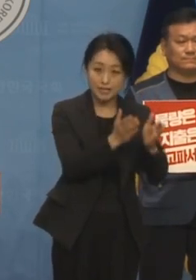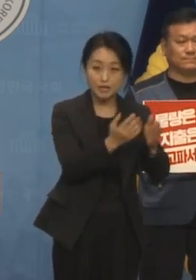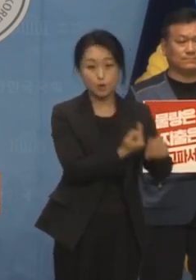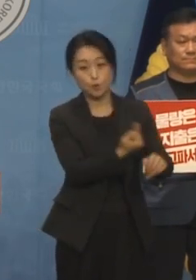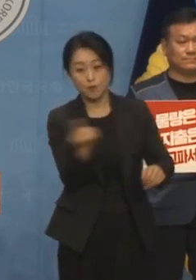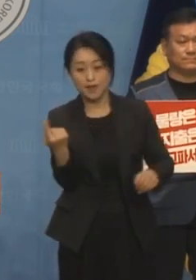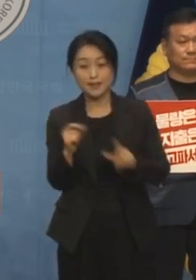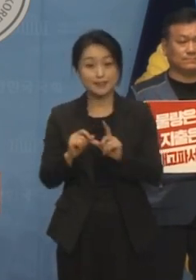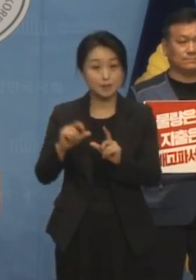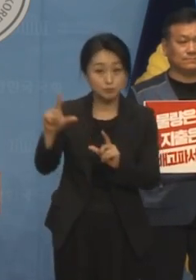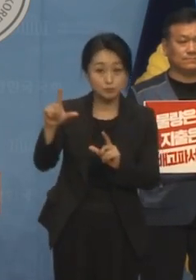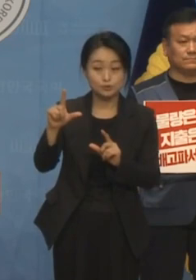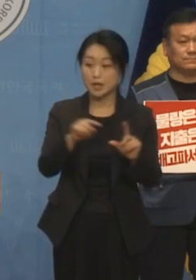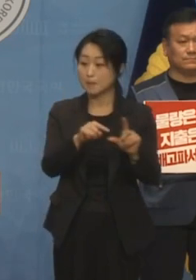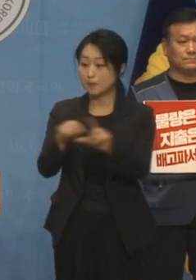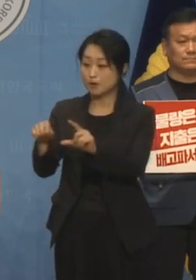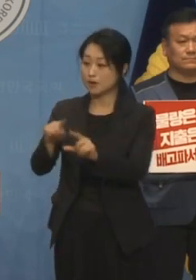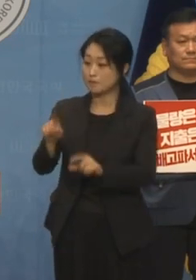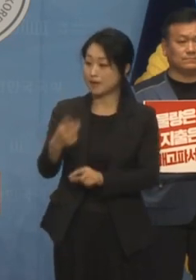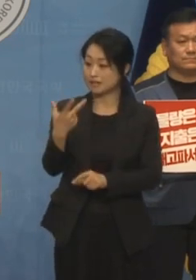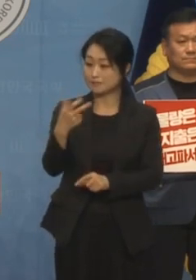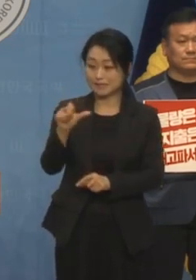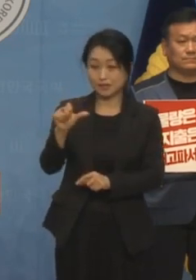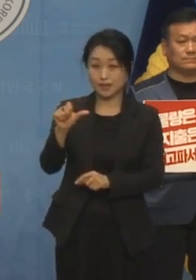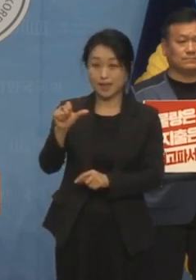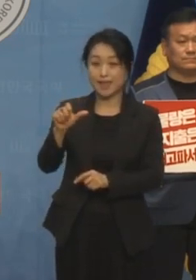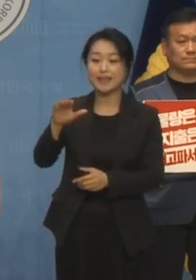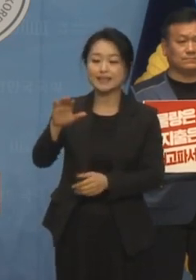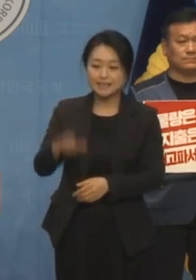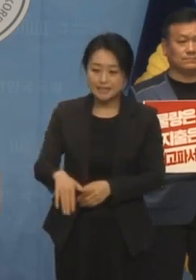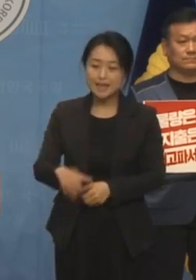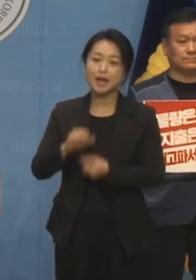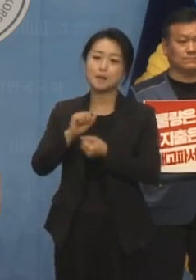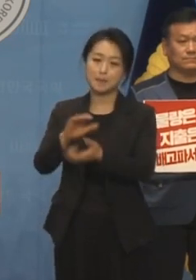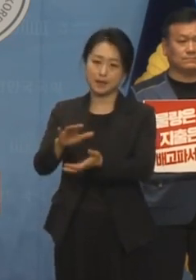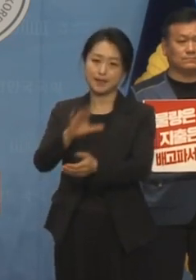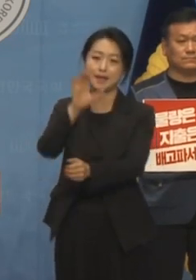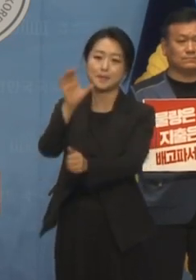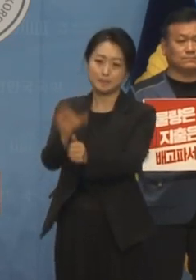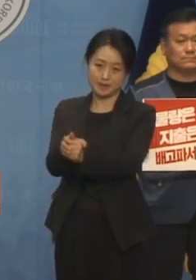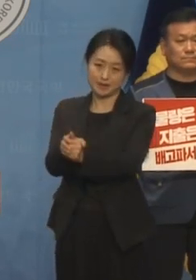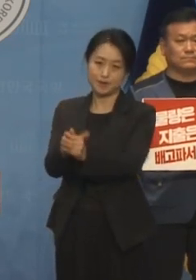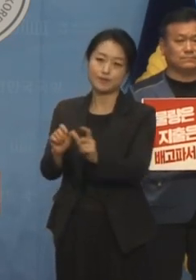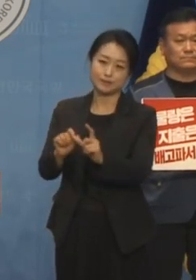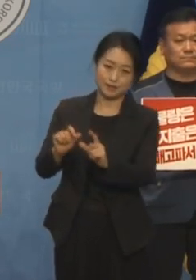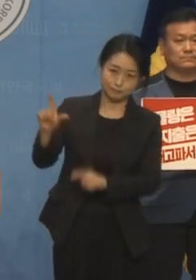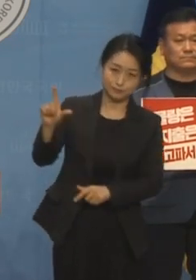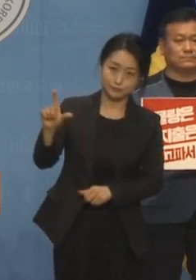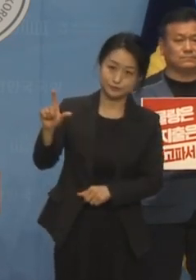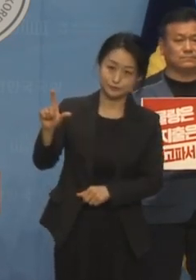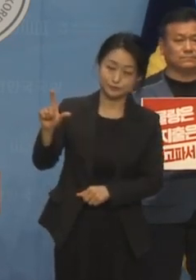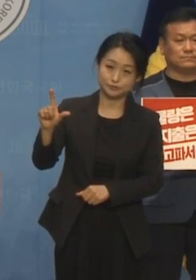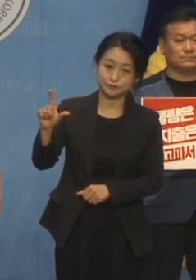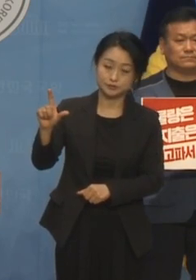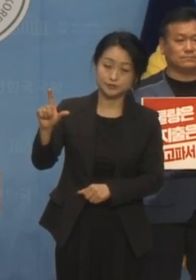대부분의 청에서 평균 175개 이하 배송인 경우가 상당히